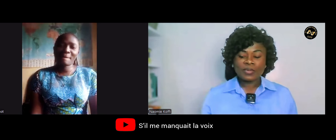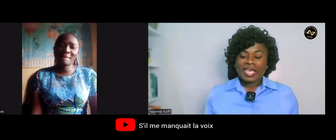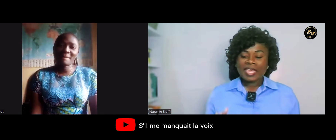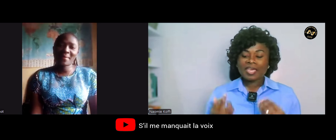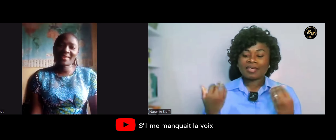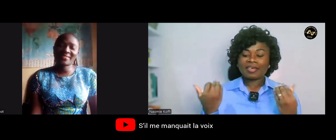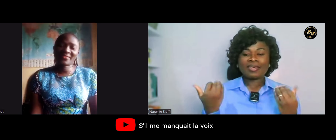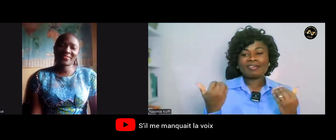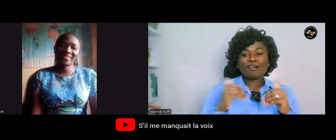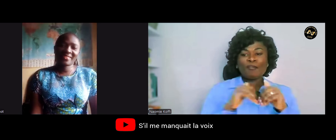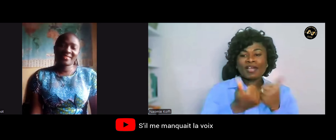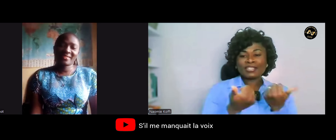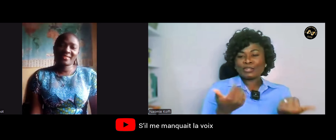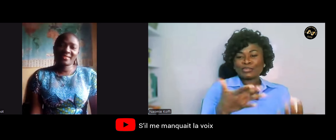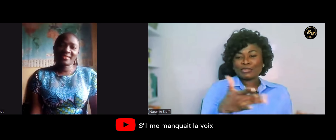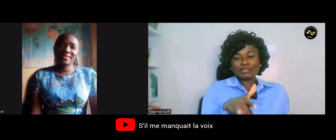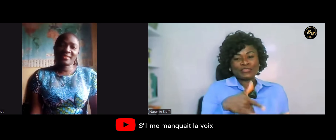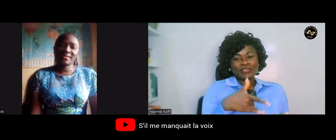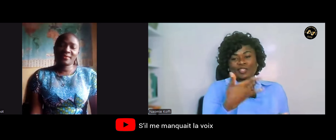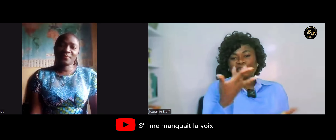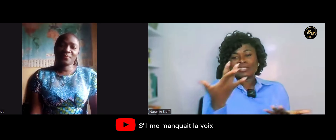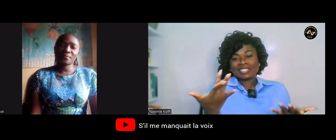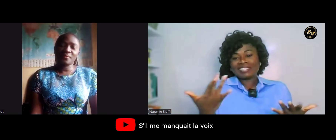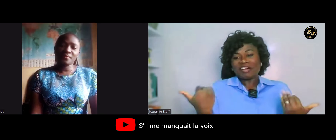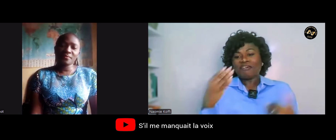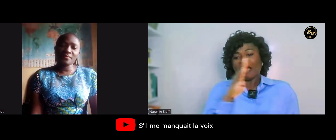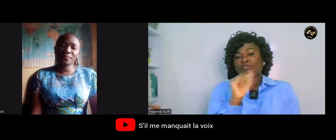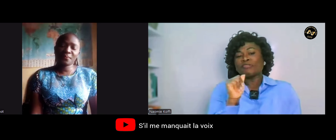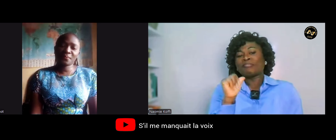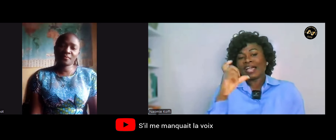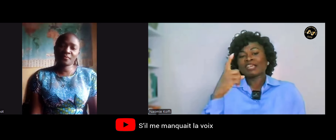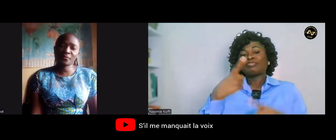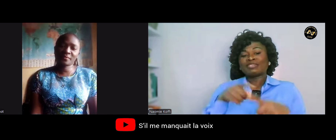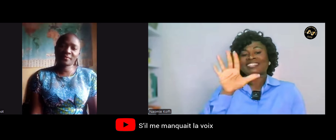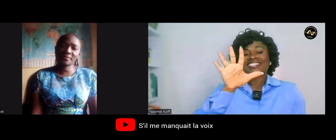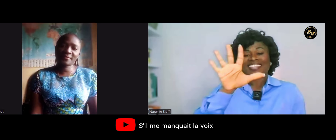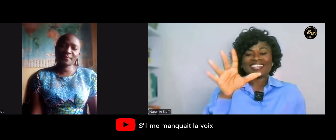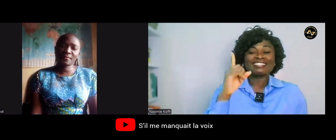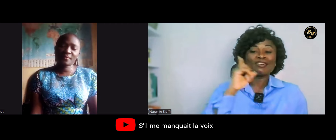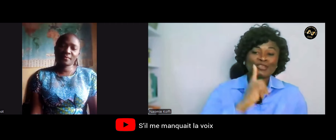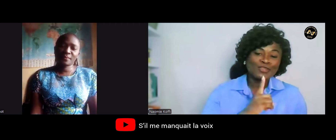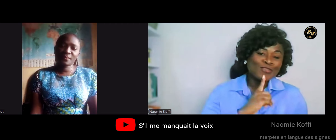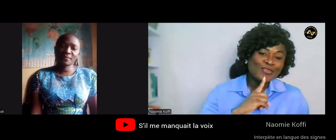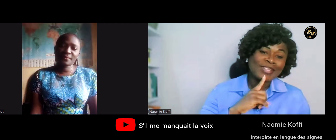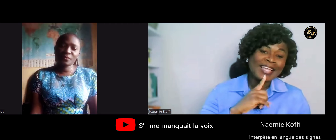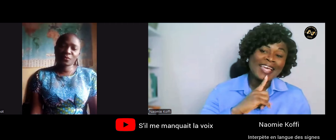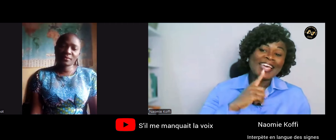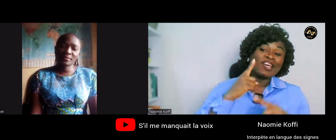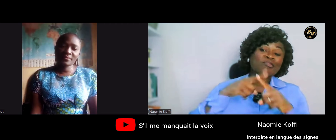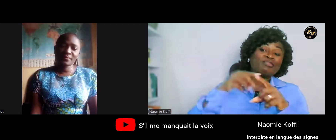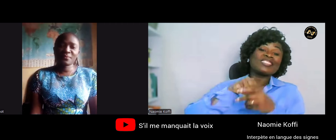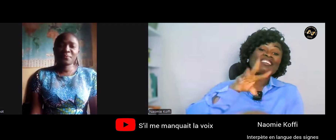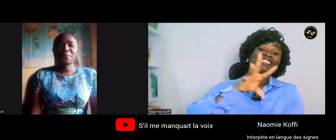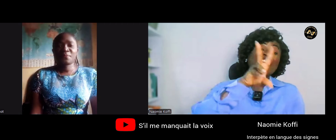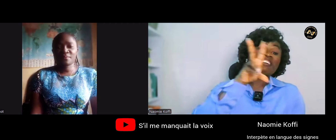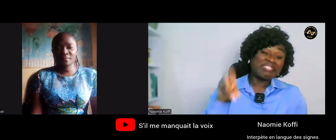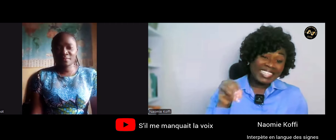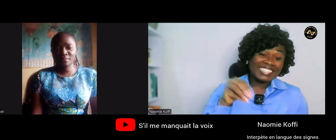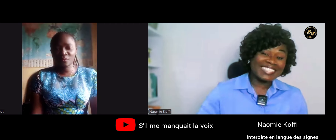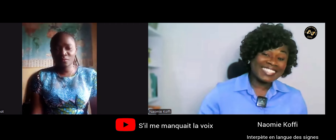Wow. Et comment est-ce que cela te fait sentir d'avoir le bac plus 5 en tant que sourde et en plus